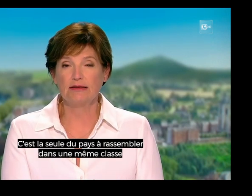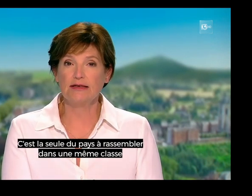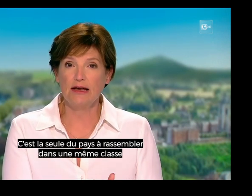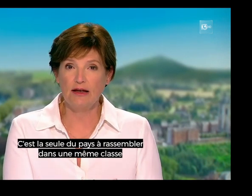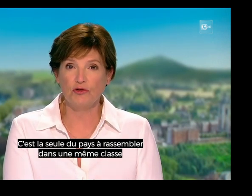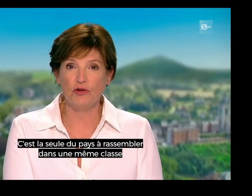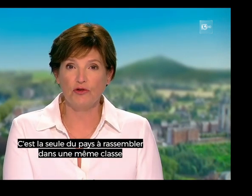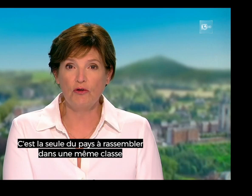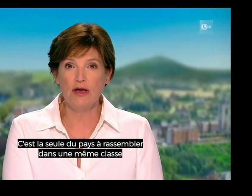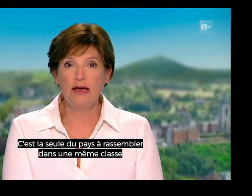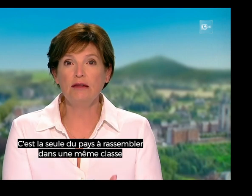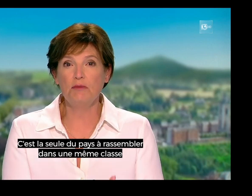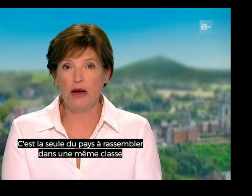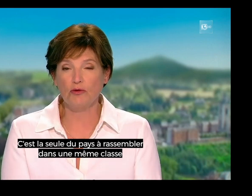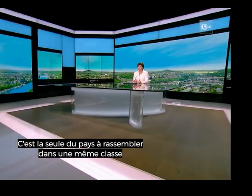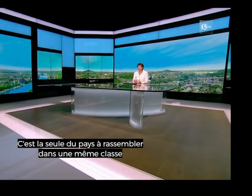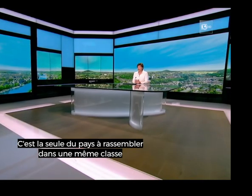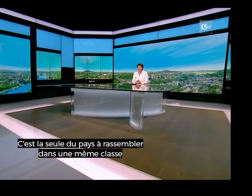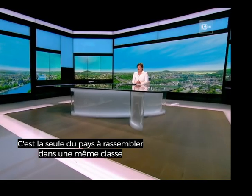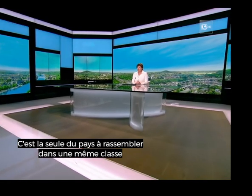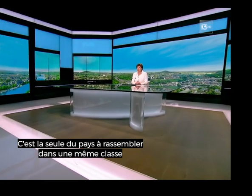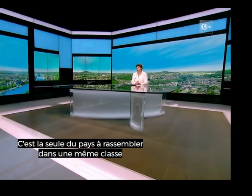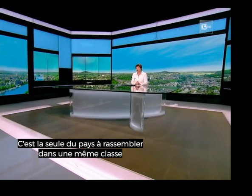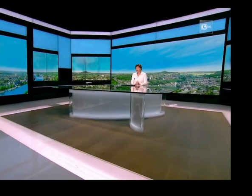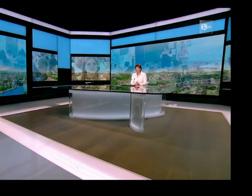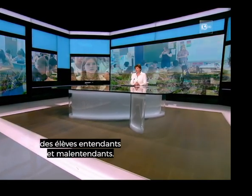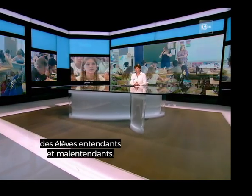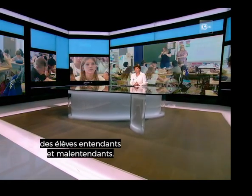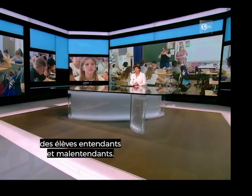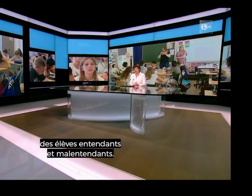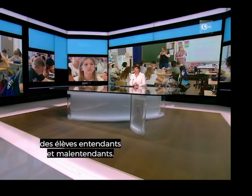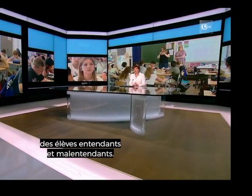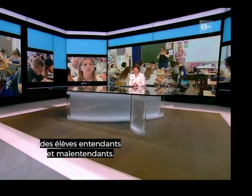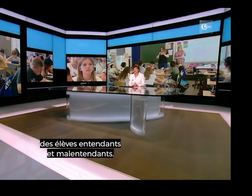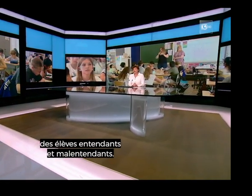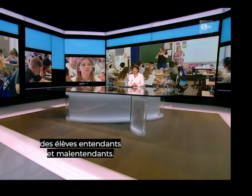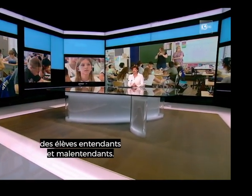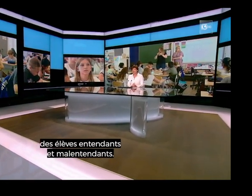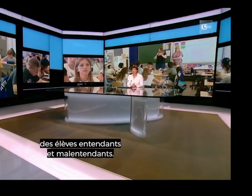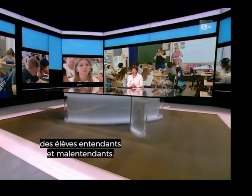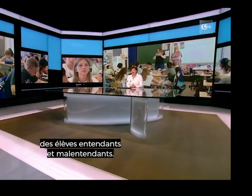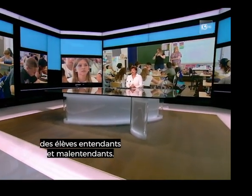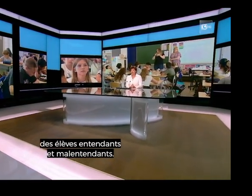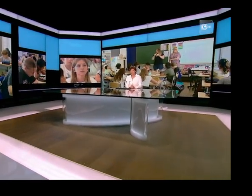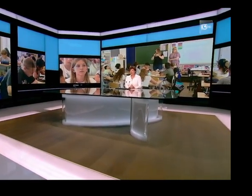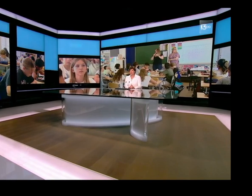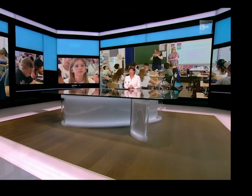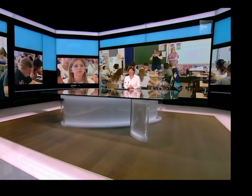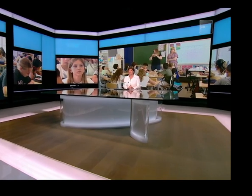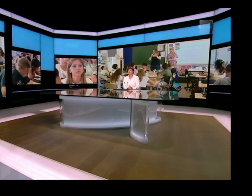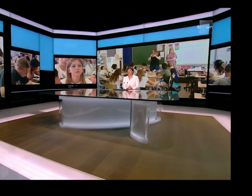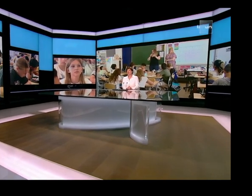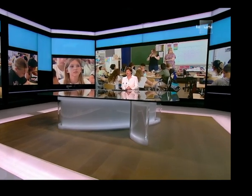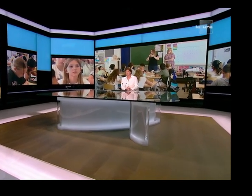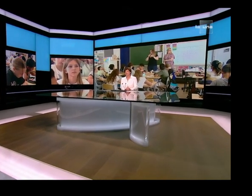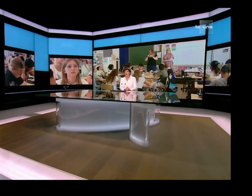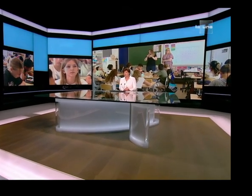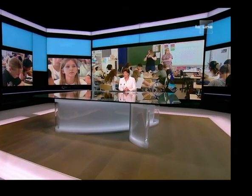des élèves entendants et des malentendants. Les cours se donnent en français et en langue des signes. Apprentissage bilingue, bénéfique pour